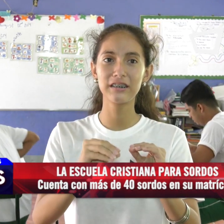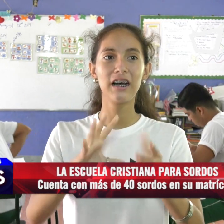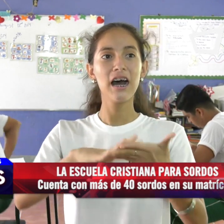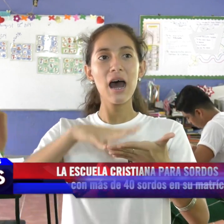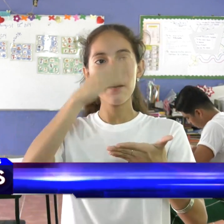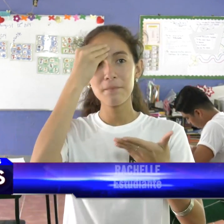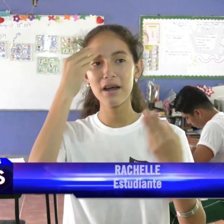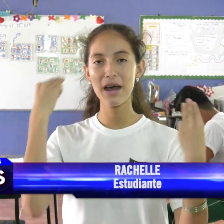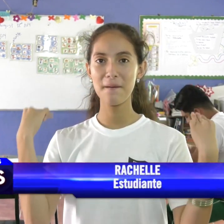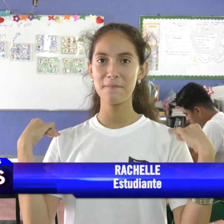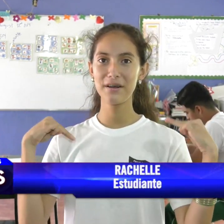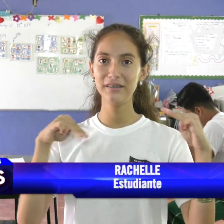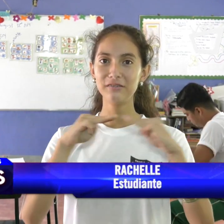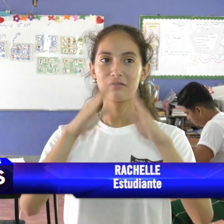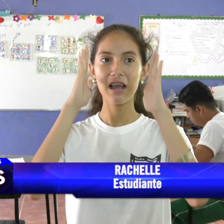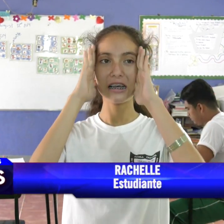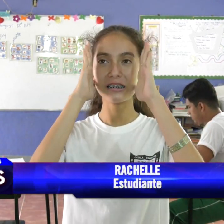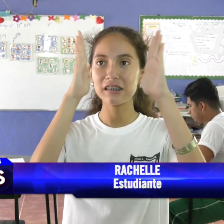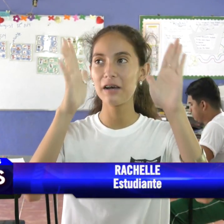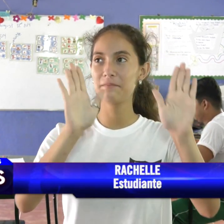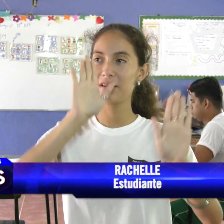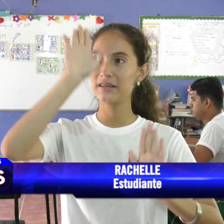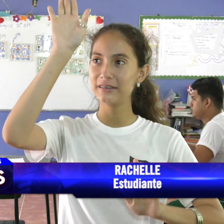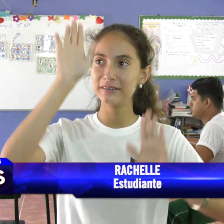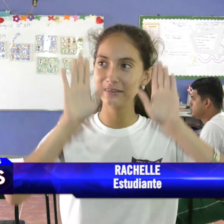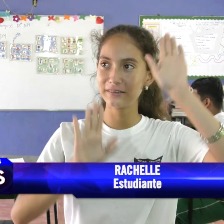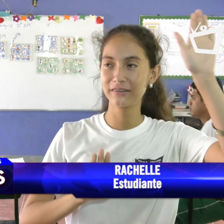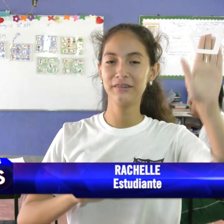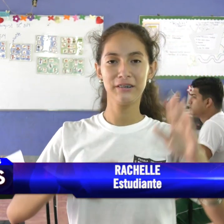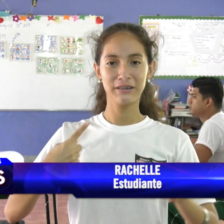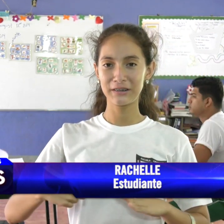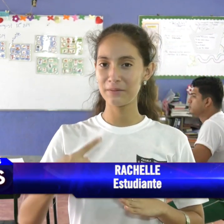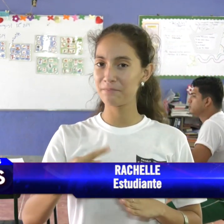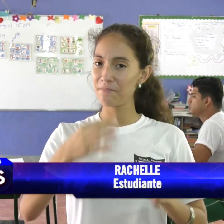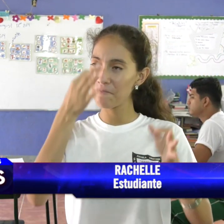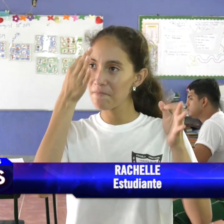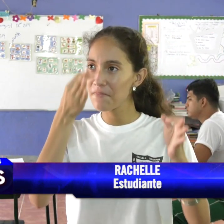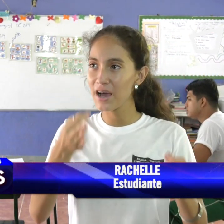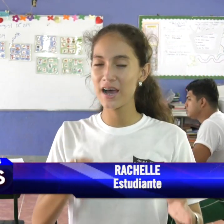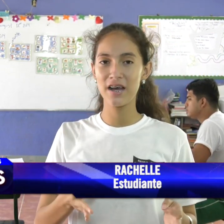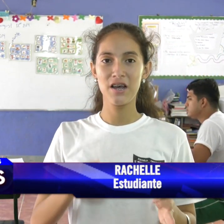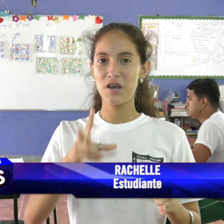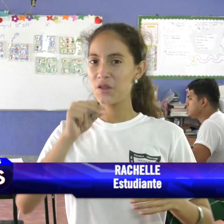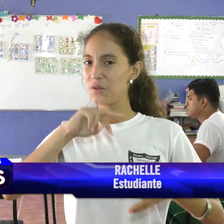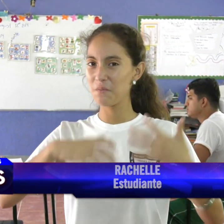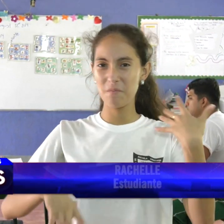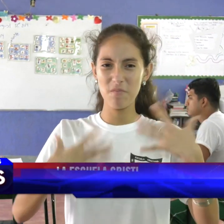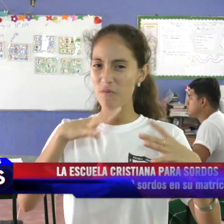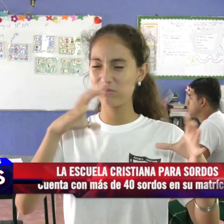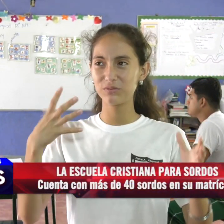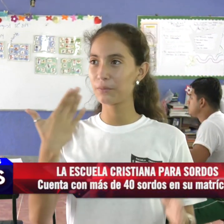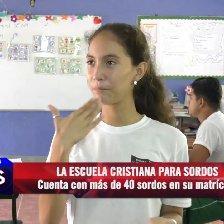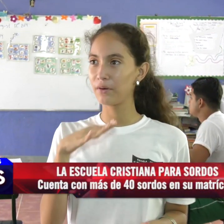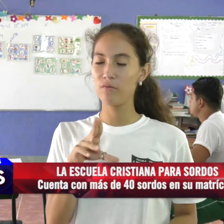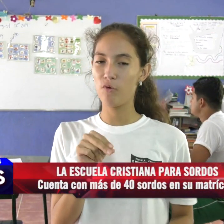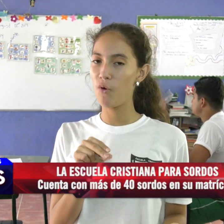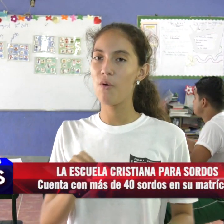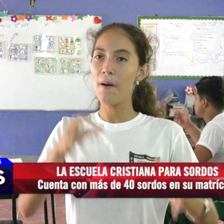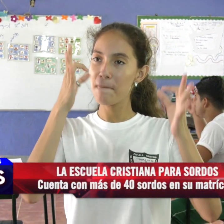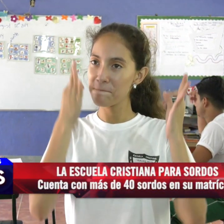enseñan, aprenden, los maestros ponen atención, participan. Diario, bien, no les enseñan muchas cosas,